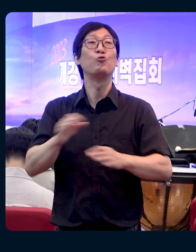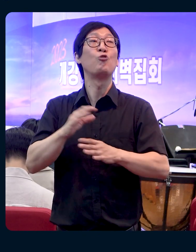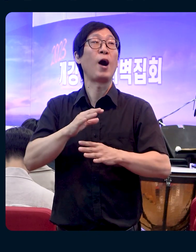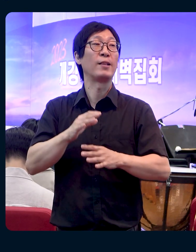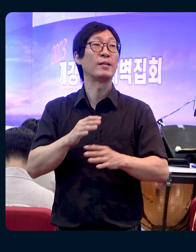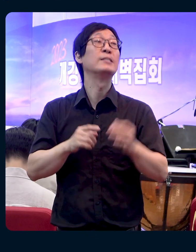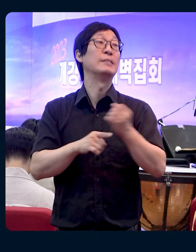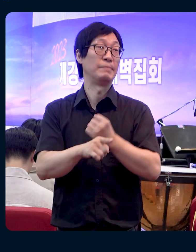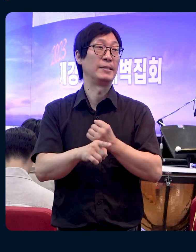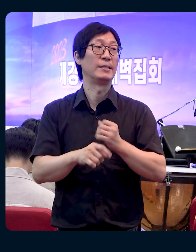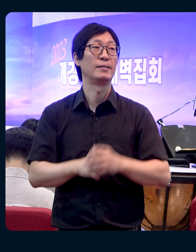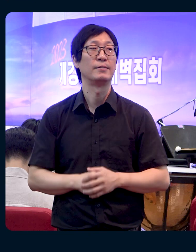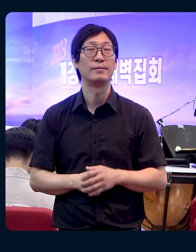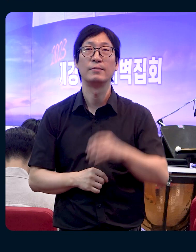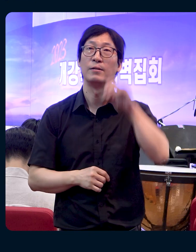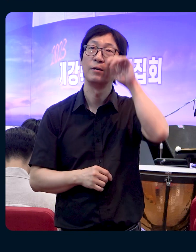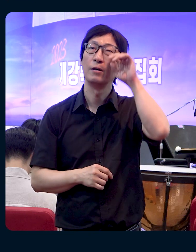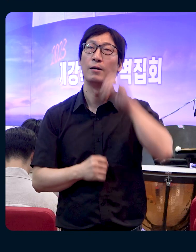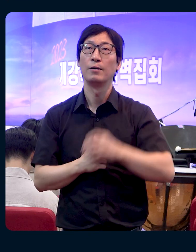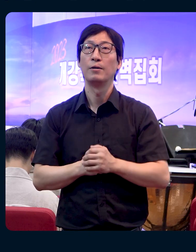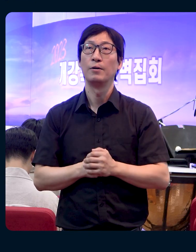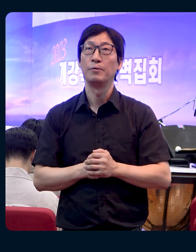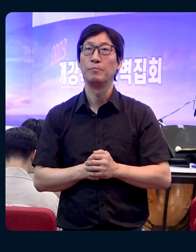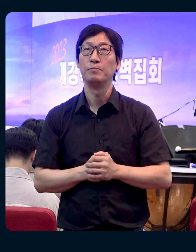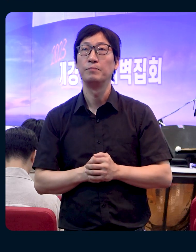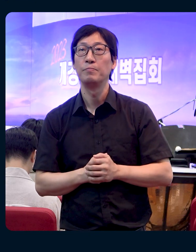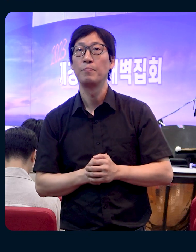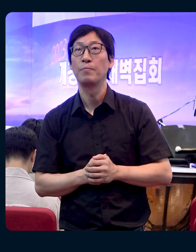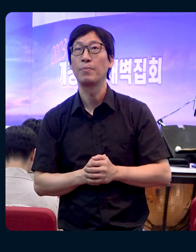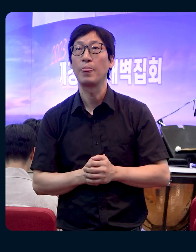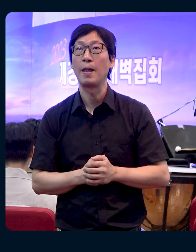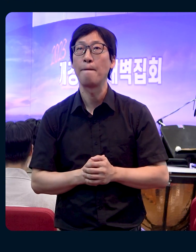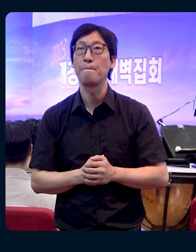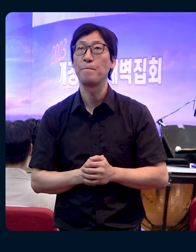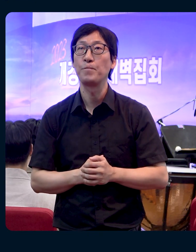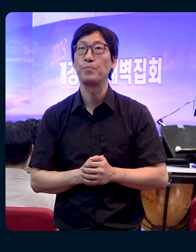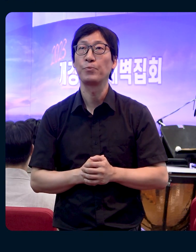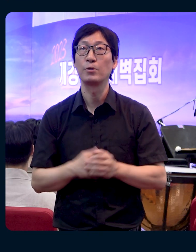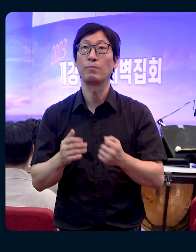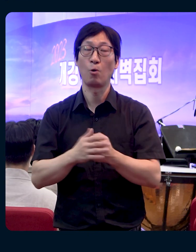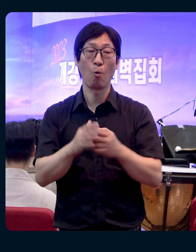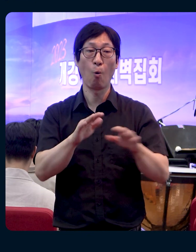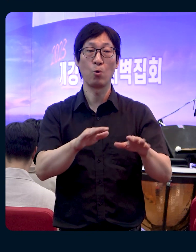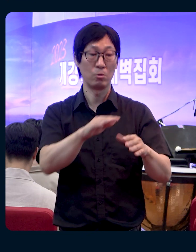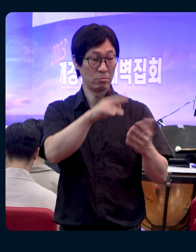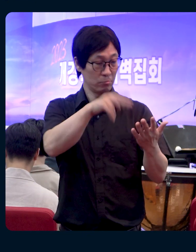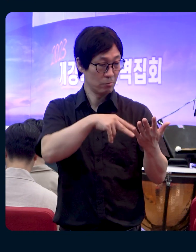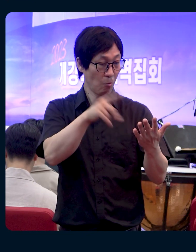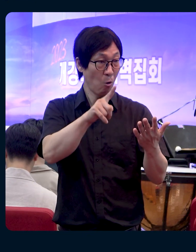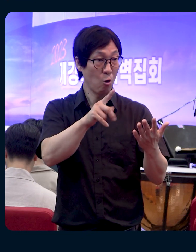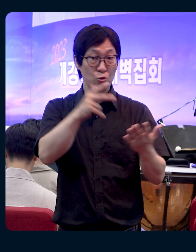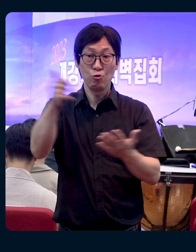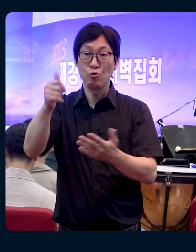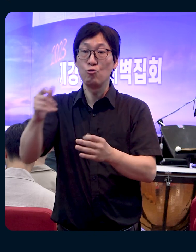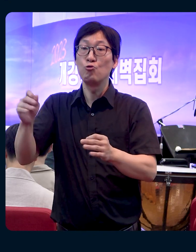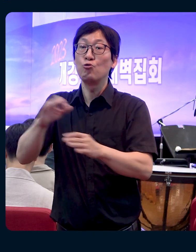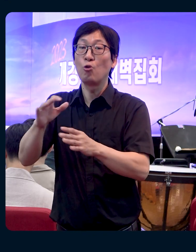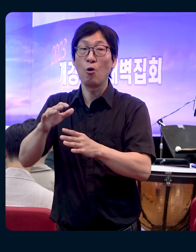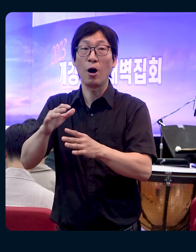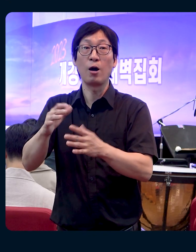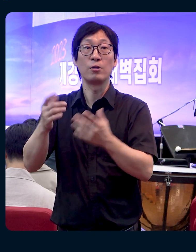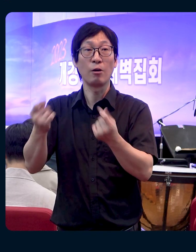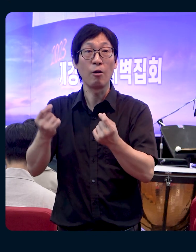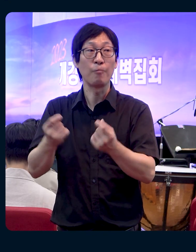의미에 쓰이는 거예요. 경외한단 말이 거기서 나오죠. 그래서 오늘 말씀 보니까 주를 두려워하여